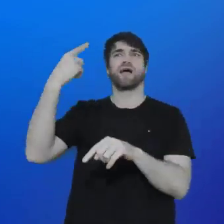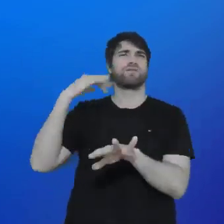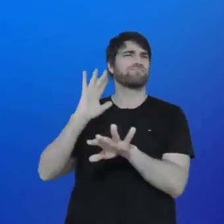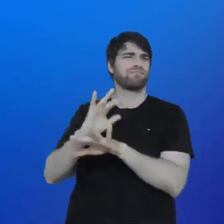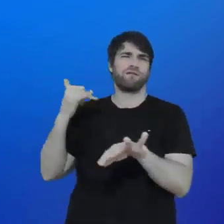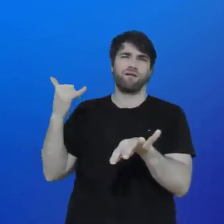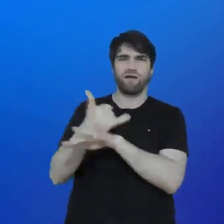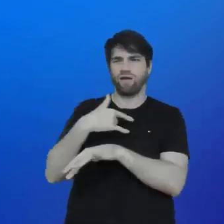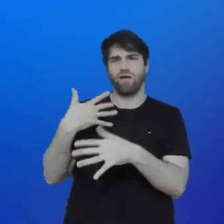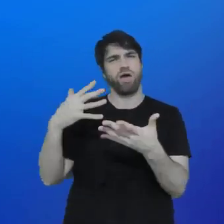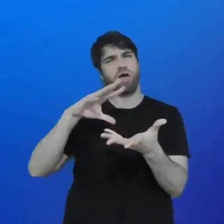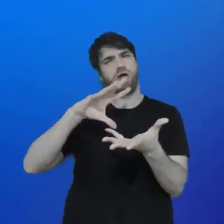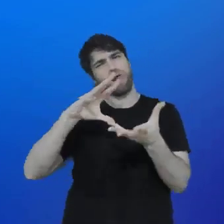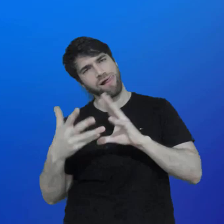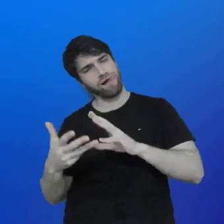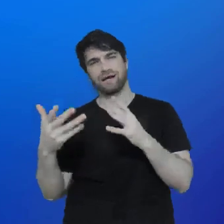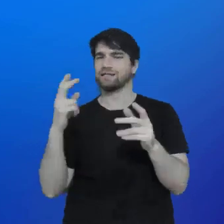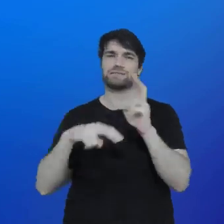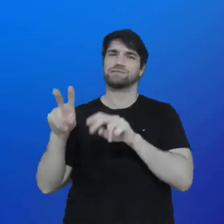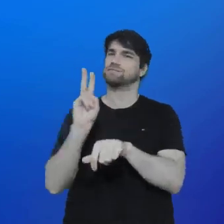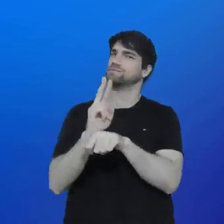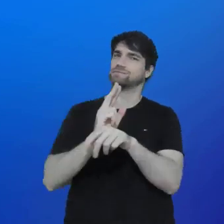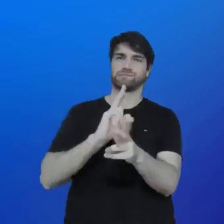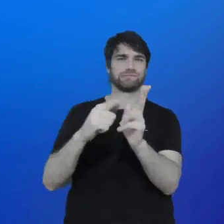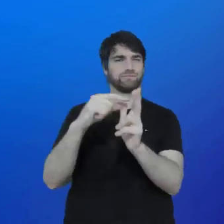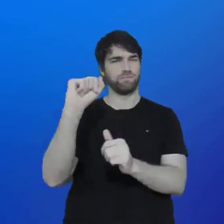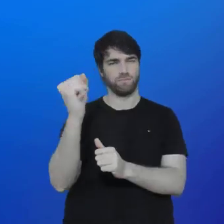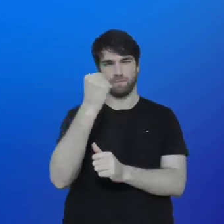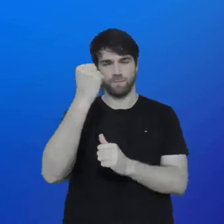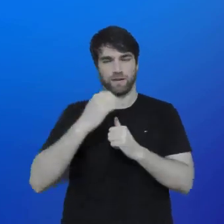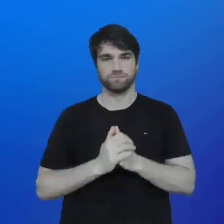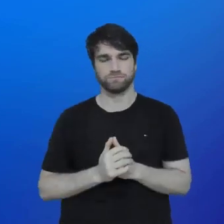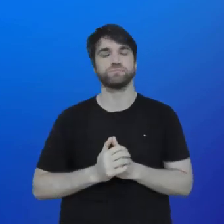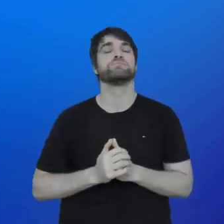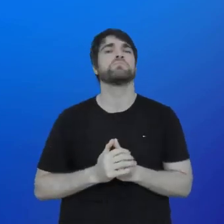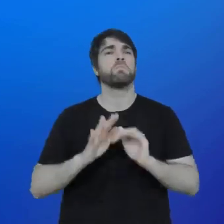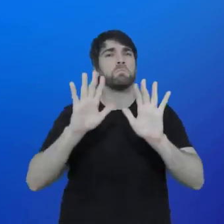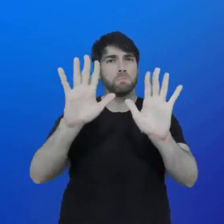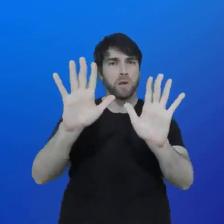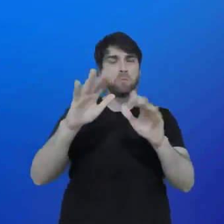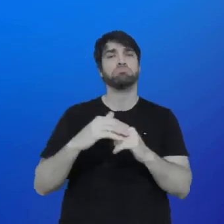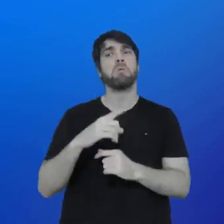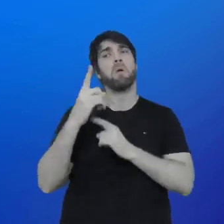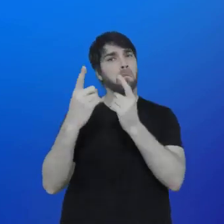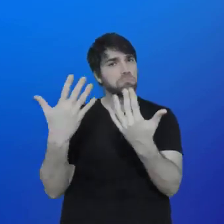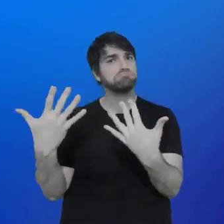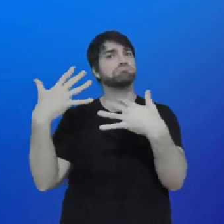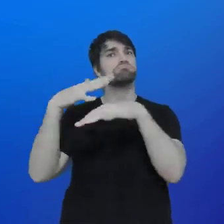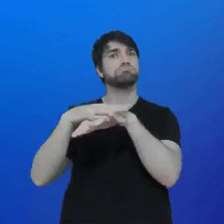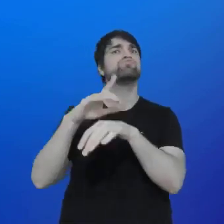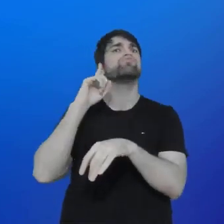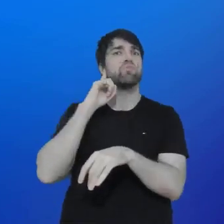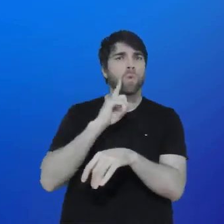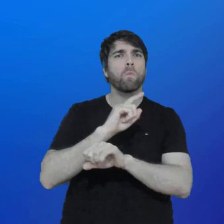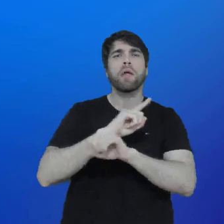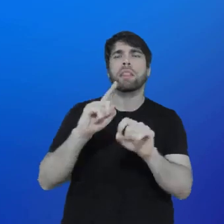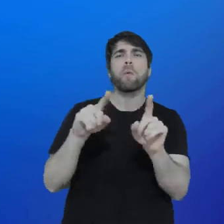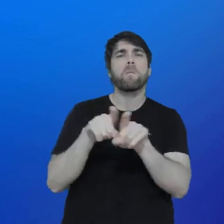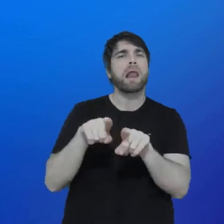pasado. Ya se han cometido muchos errores y estamos convencidos de la importancia de defender la lengua de señas. Igualmente pueden haber casos exitosos de